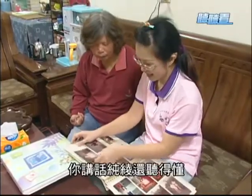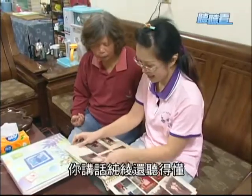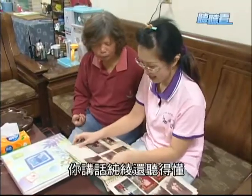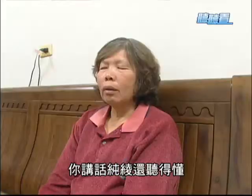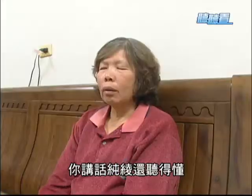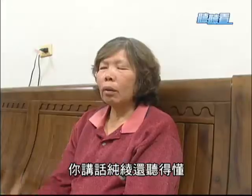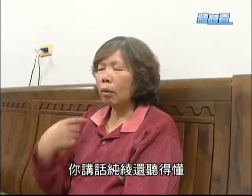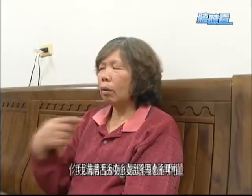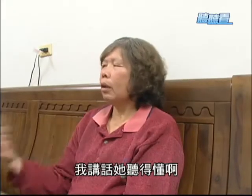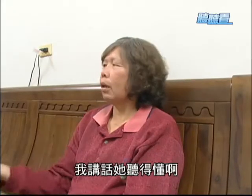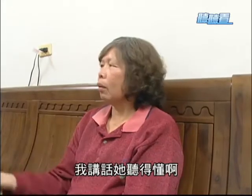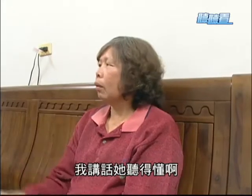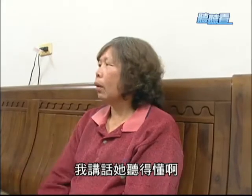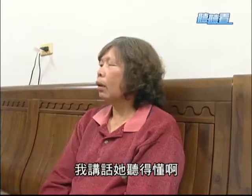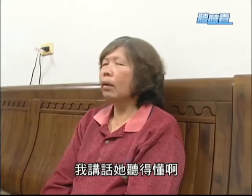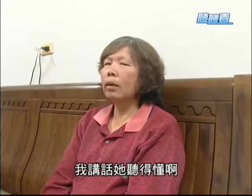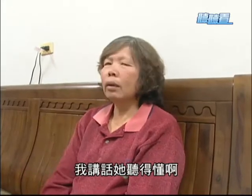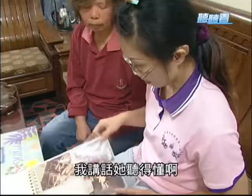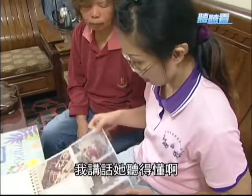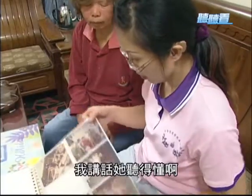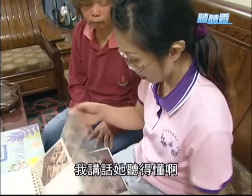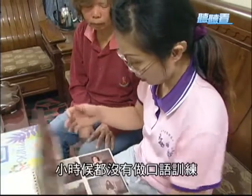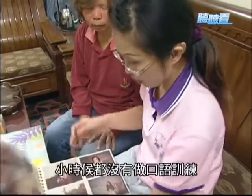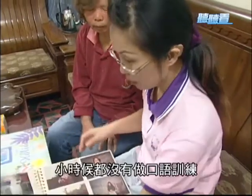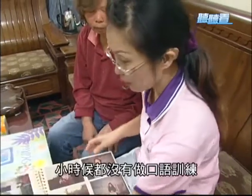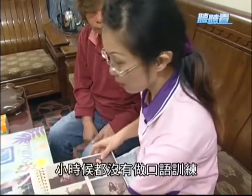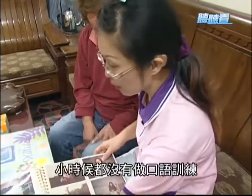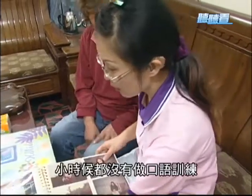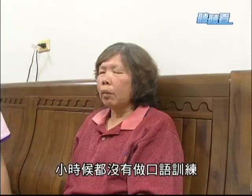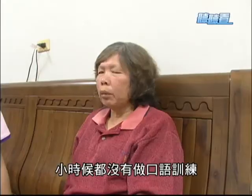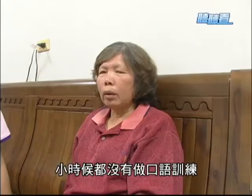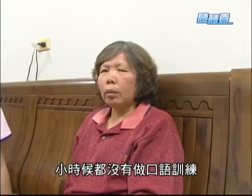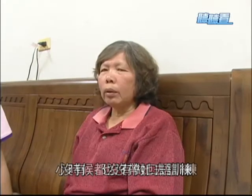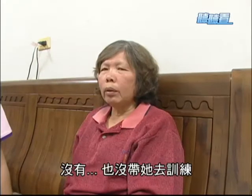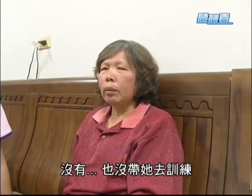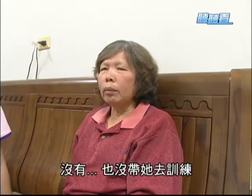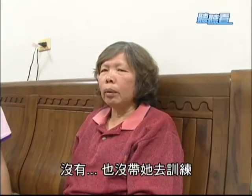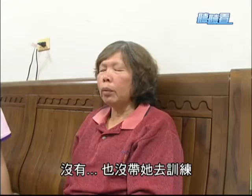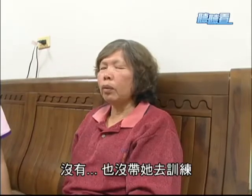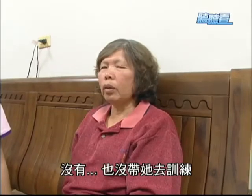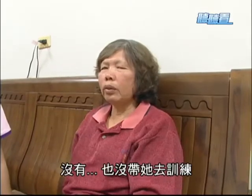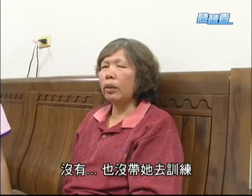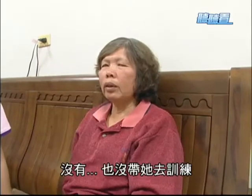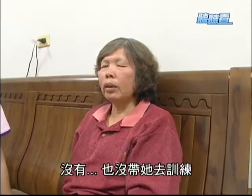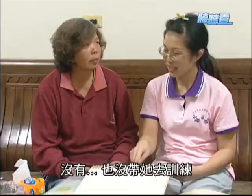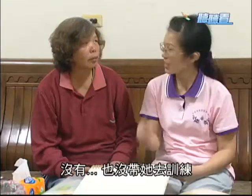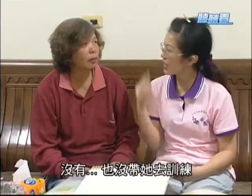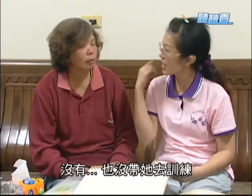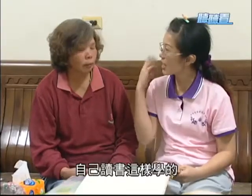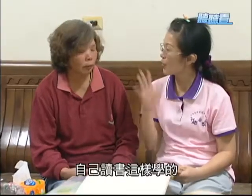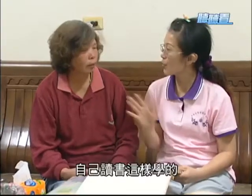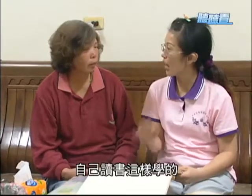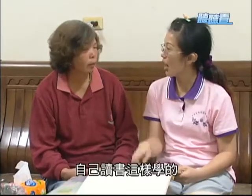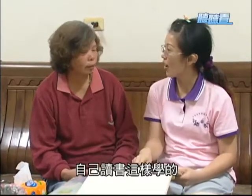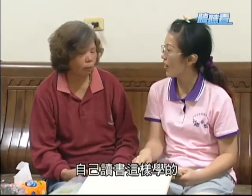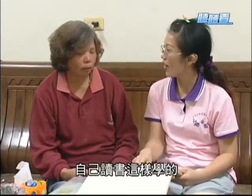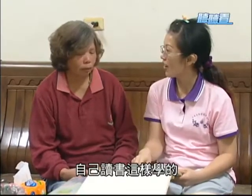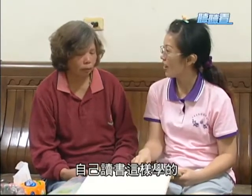到。 我讲一天有啊。 我细汉拢无做口语训 练。无无，嘛无出来训练，家己读册安尼